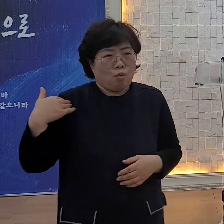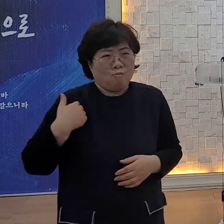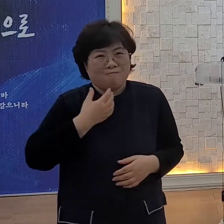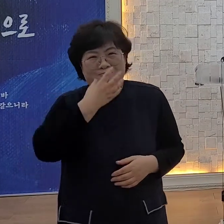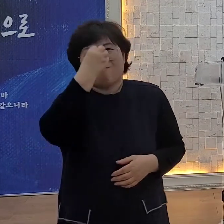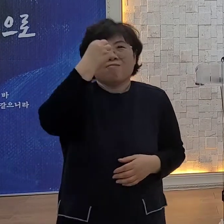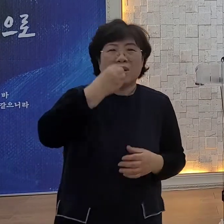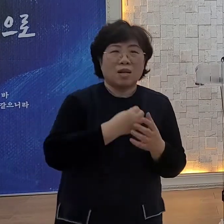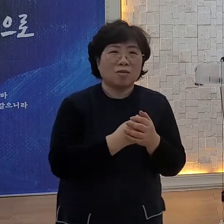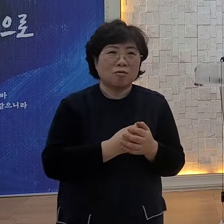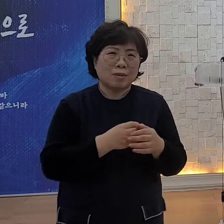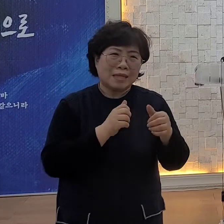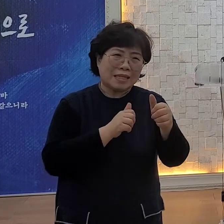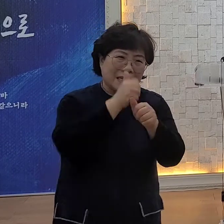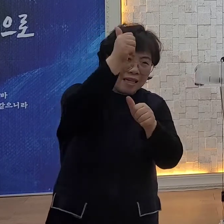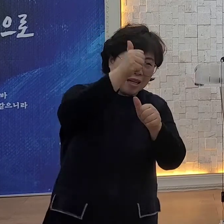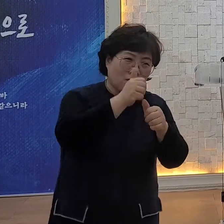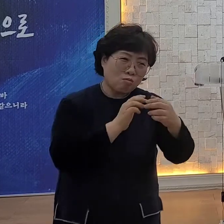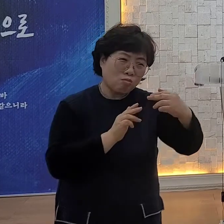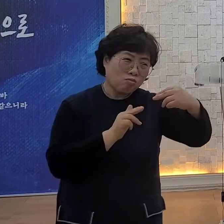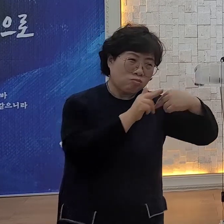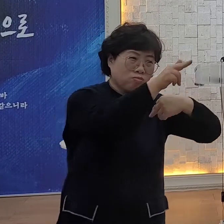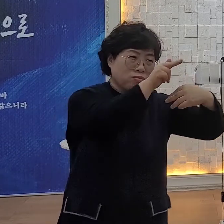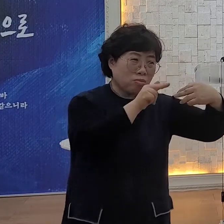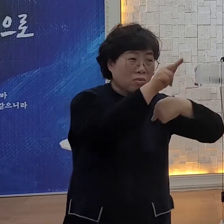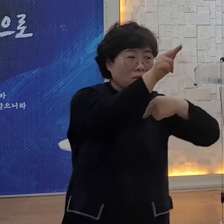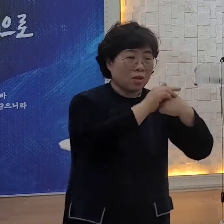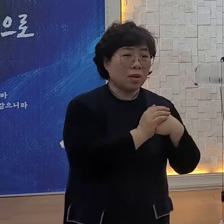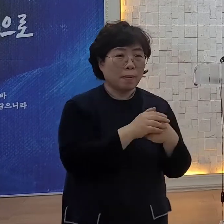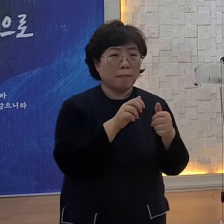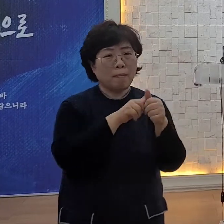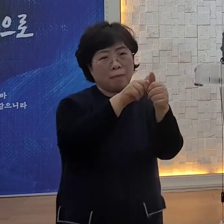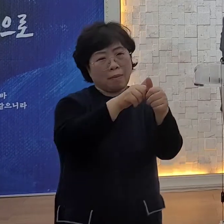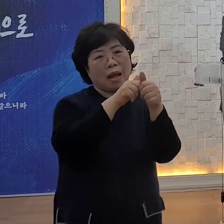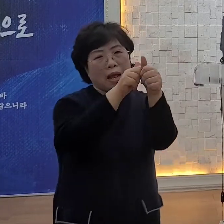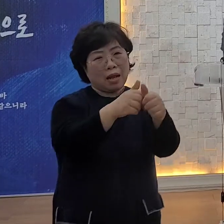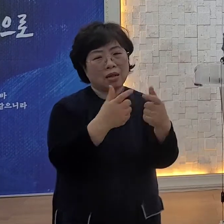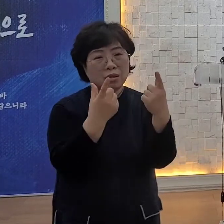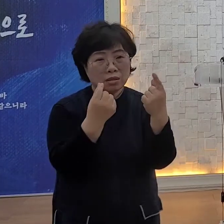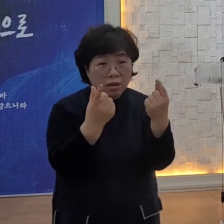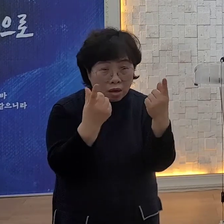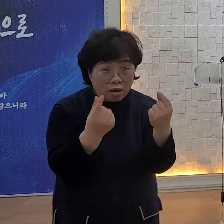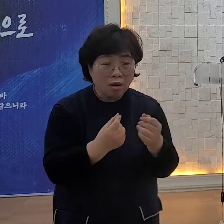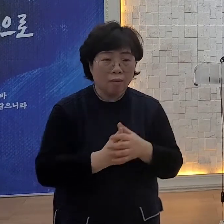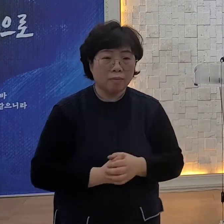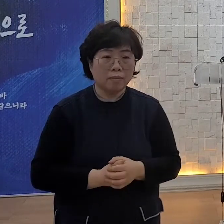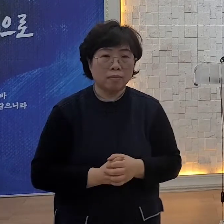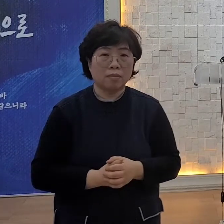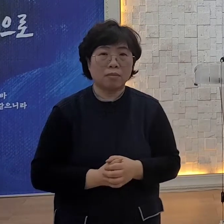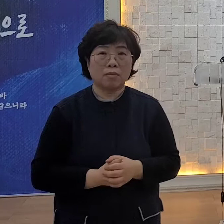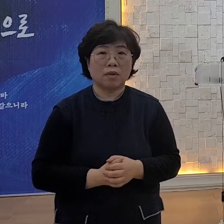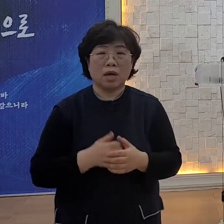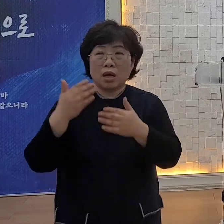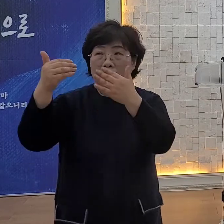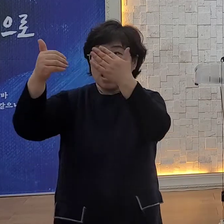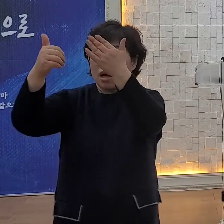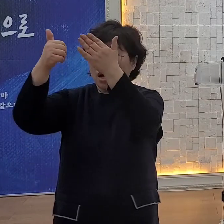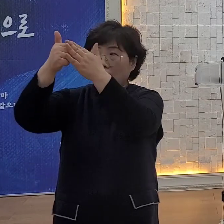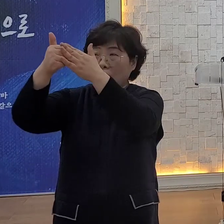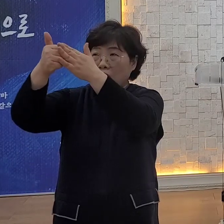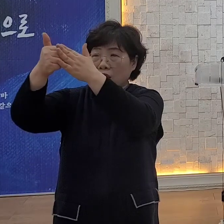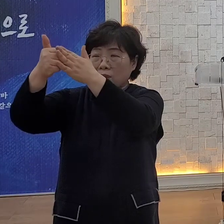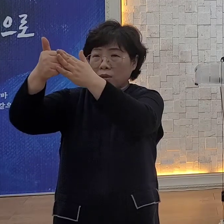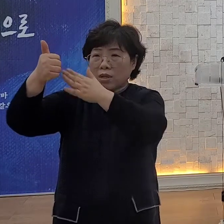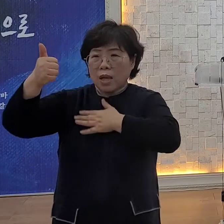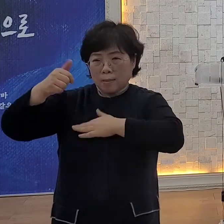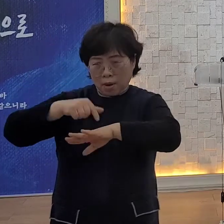교만하게 그 물살을 거슬러 올라갔던 그 말처럼 우리 로마서 1장에서 말하는 게 뭐죠? 하나님을 마음에 두기를 싫어하는